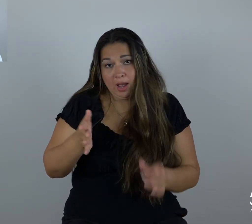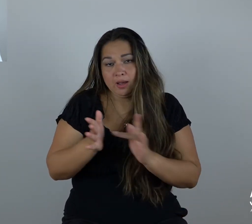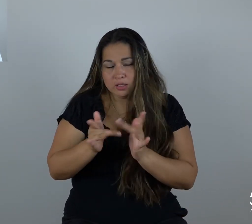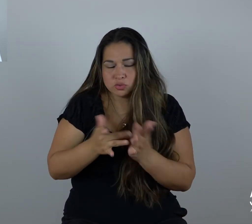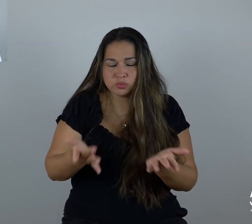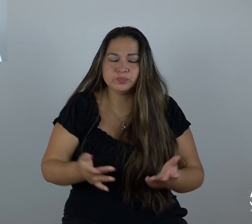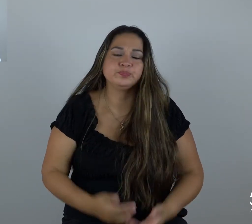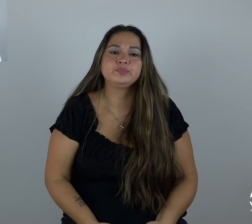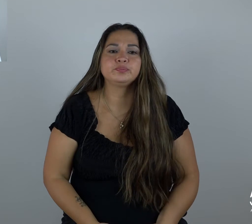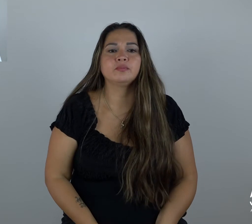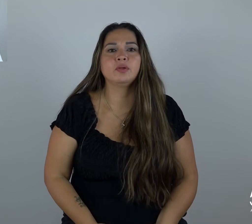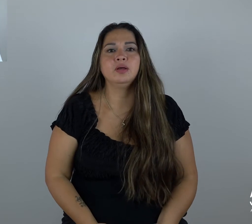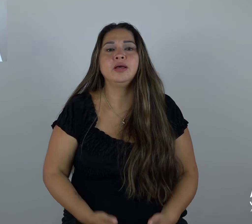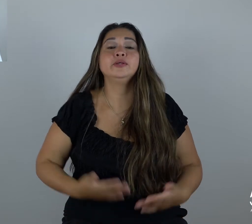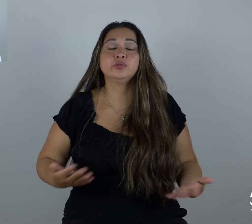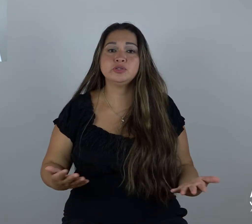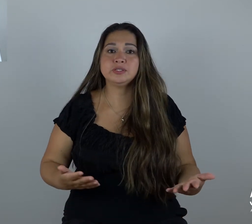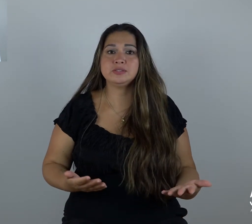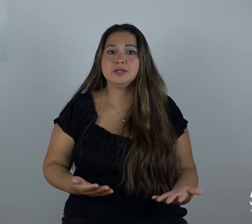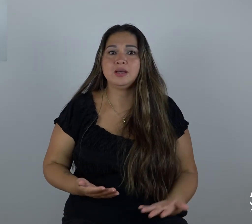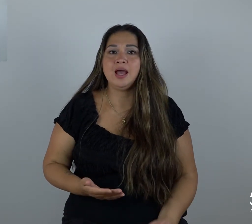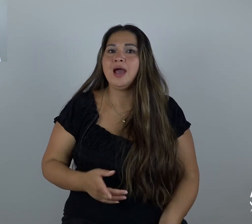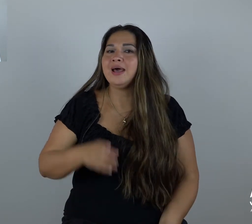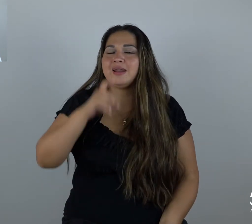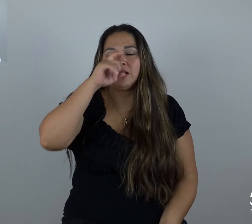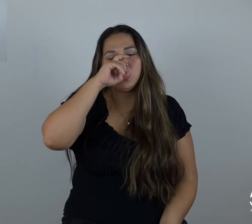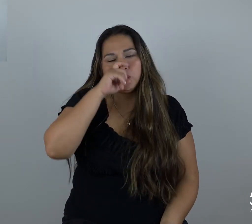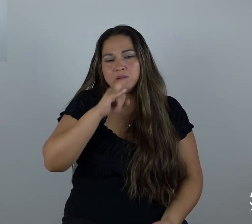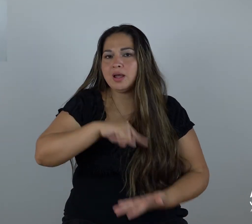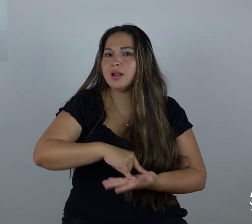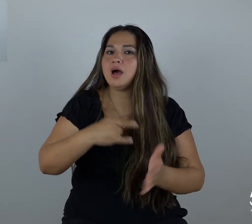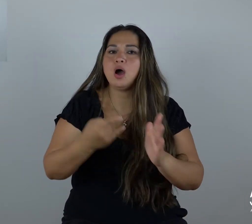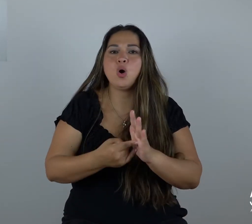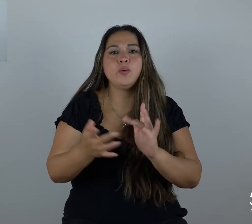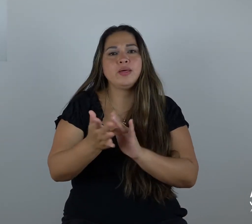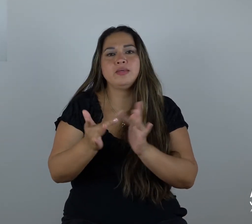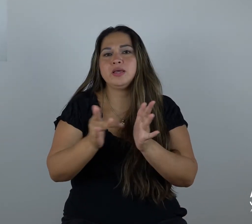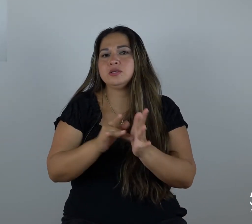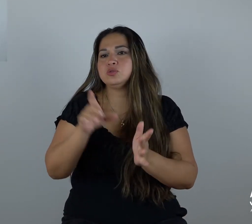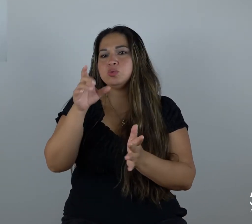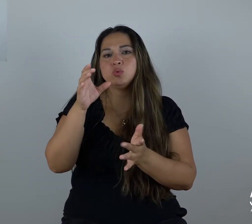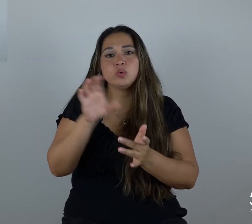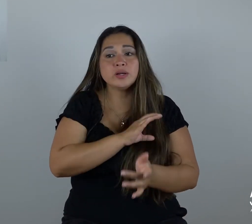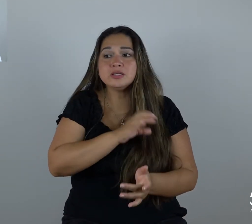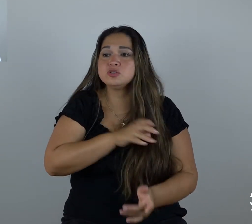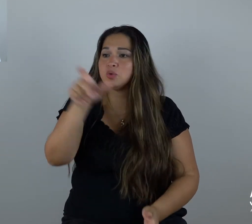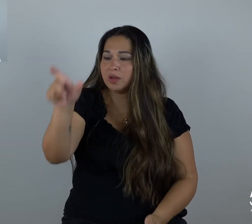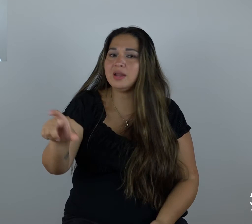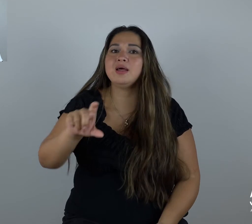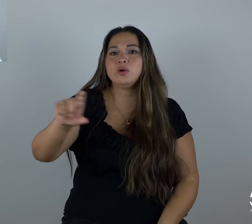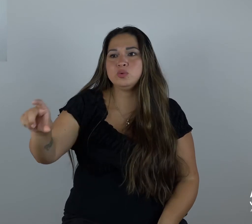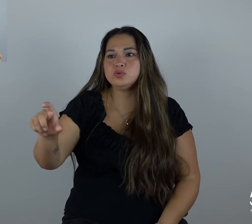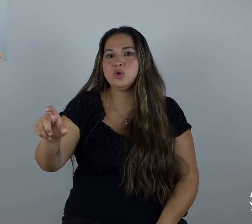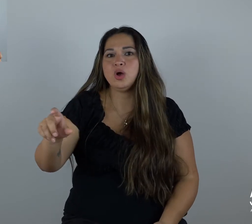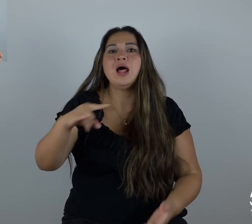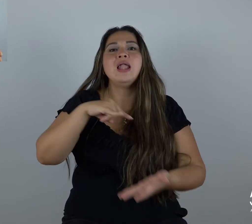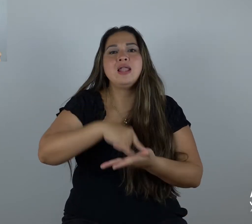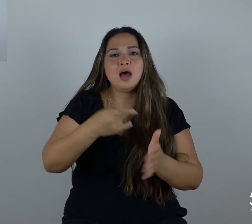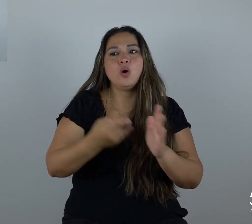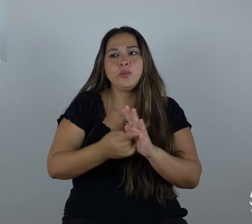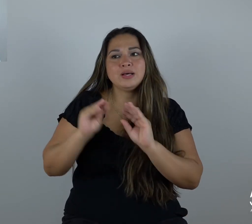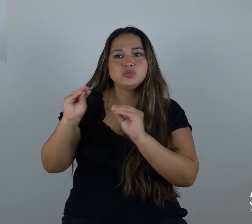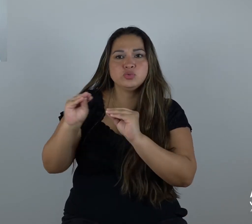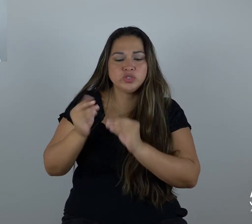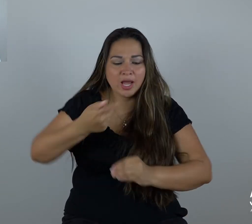pilar bien anclado, es recordar la obra de Jesucristo en nosotros. Recordar que Él es el